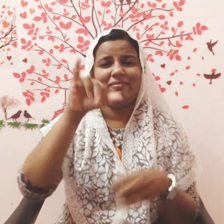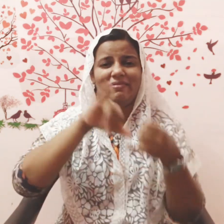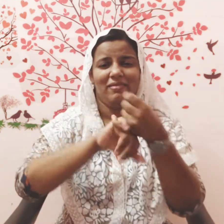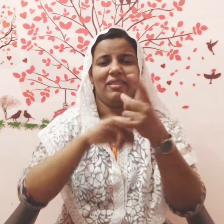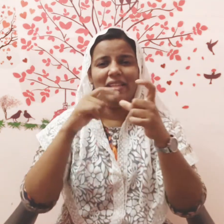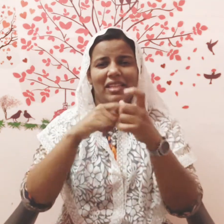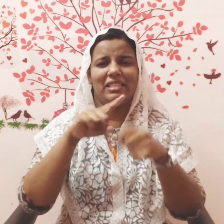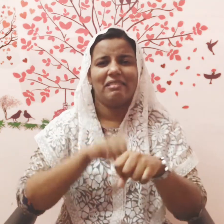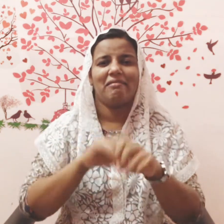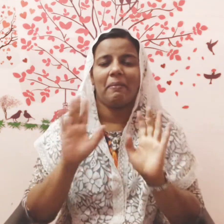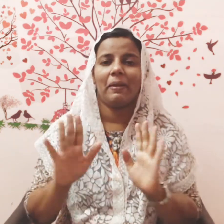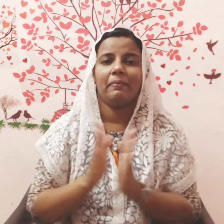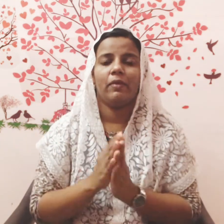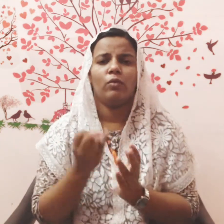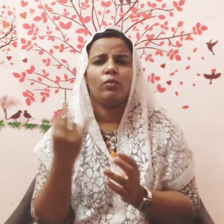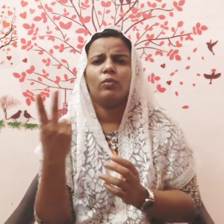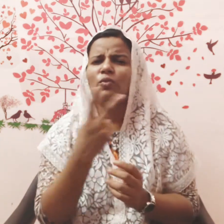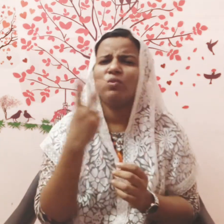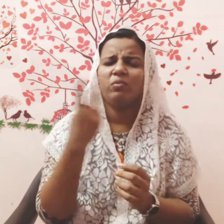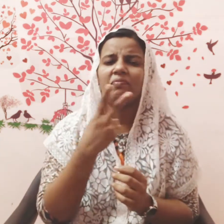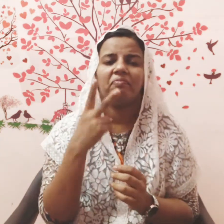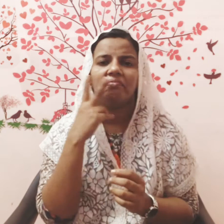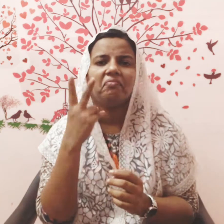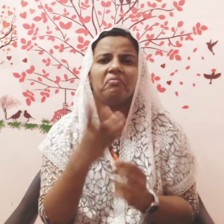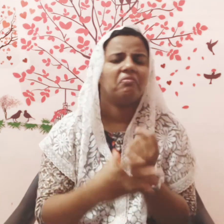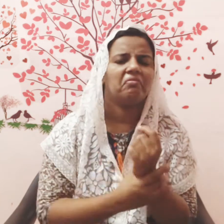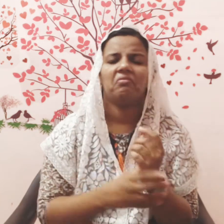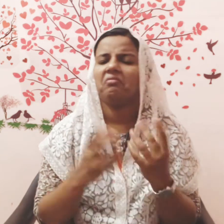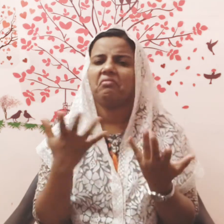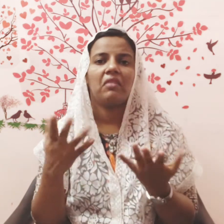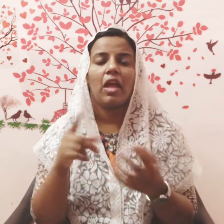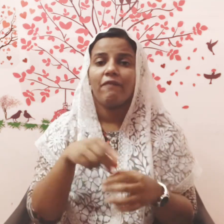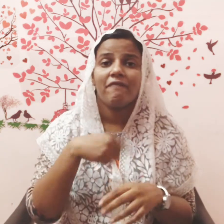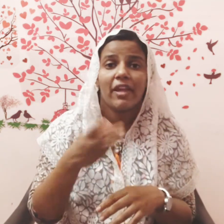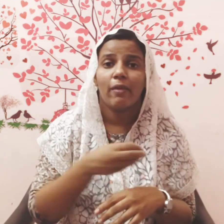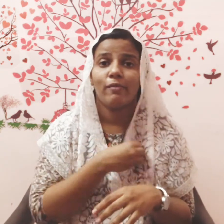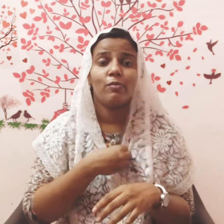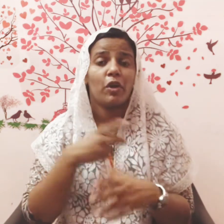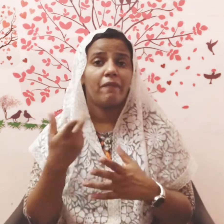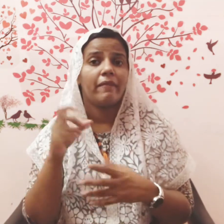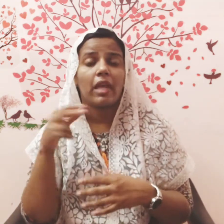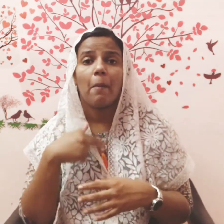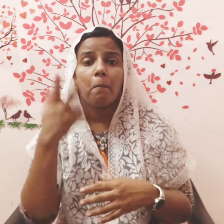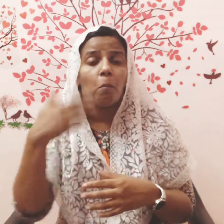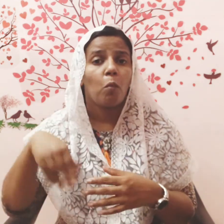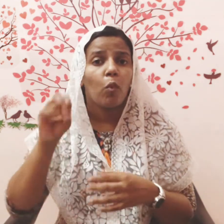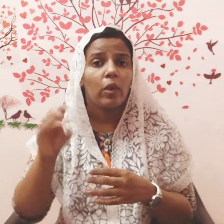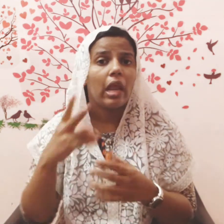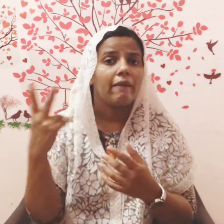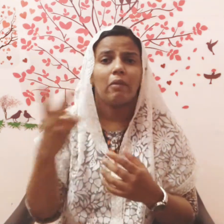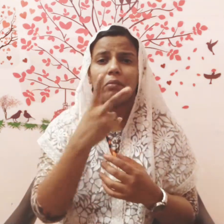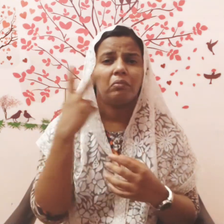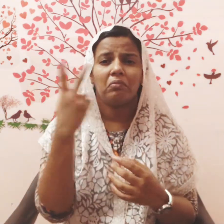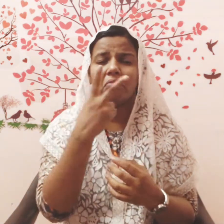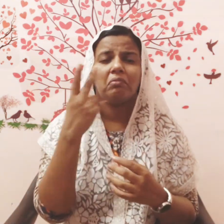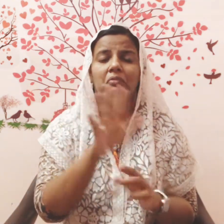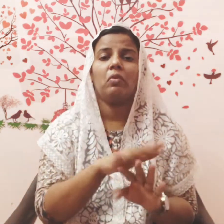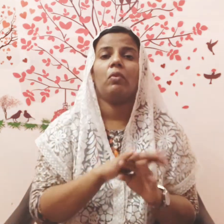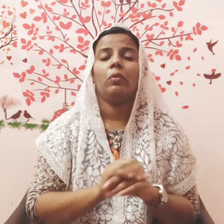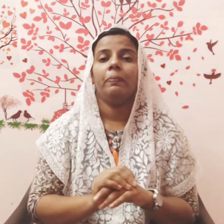കണ്ടീഷനിലിരിക്കുക. എന്ത് ചെയ്യണമെന്ന് അറിയത്തില്ല. അവൾ പല രീതികളൊക്കെ അന്വേഷിക്കുന്നുണ്ട്. എവിടെയെങ്കിലും വൈദ്യന്മാരുണ്ടോ, ഇനി പോകാത്ത വൈദ്യന്മാരുണ്ടോ എന്നൊക്കെ അന്വേഷിച്ച് അവൾ